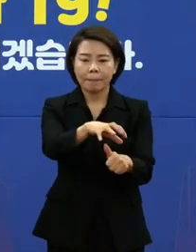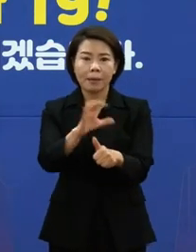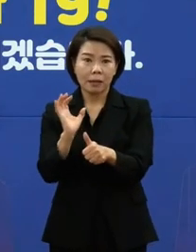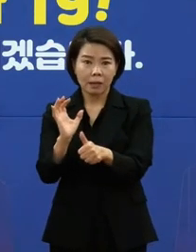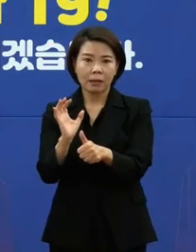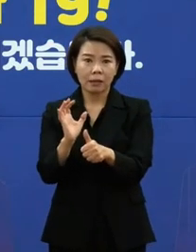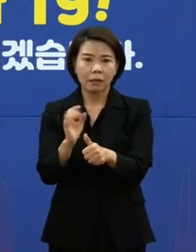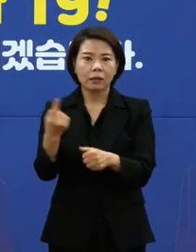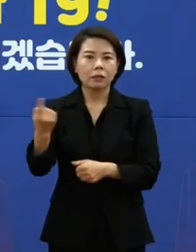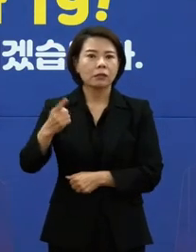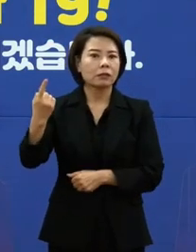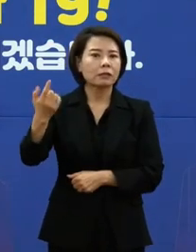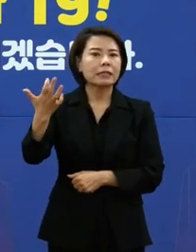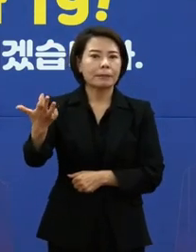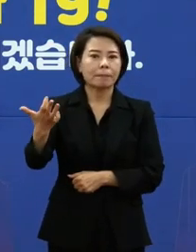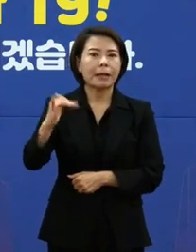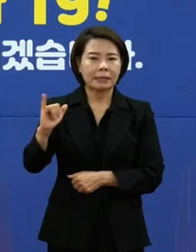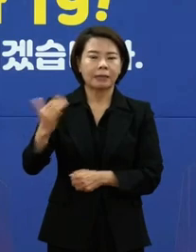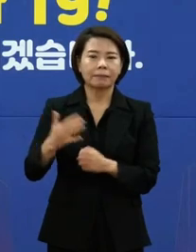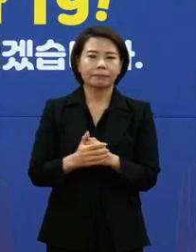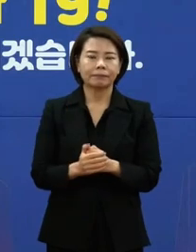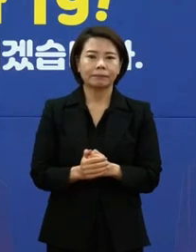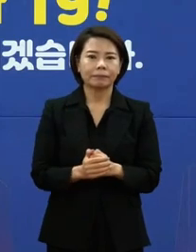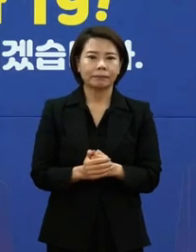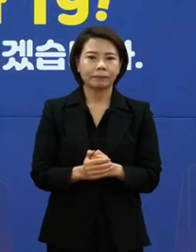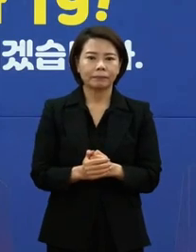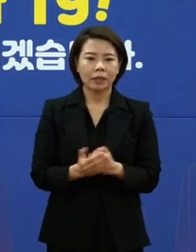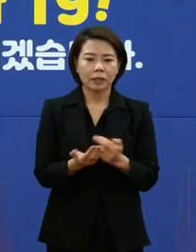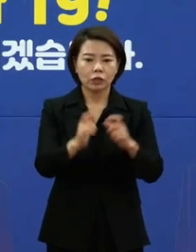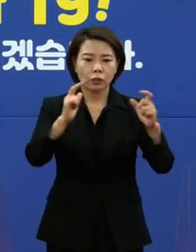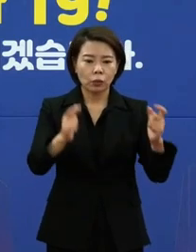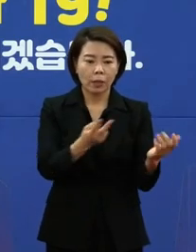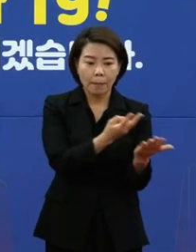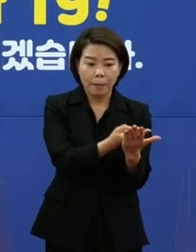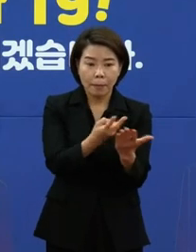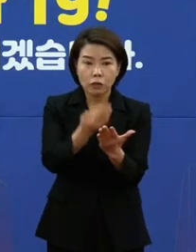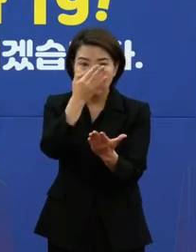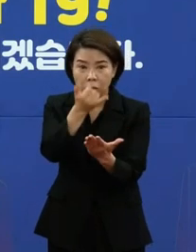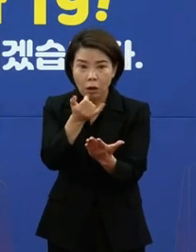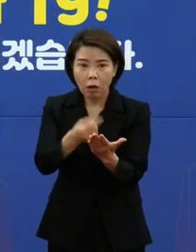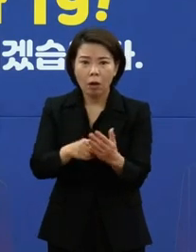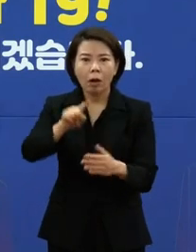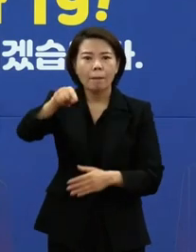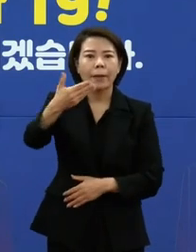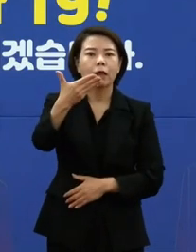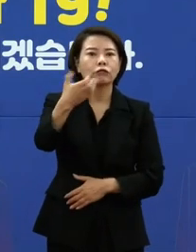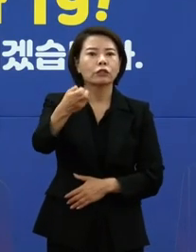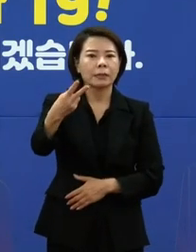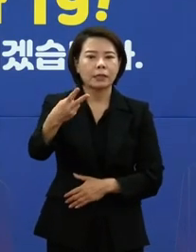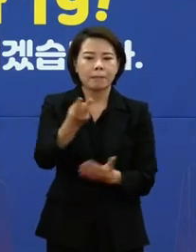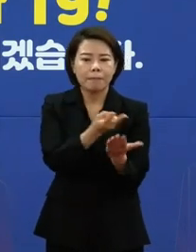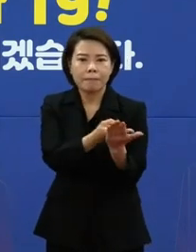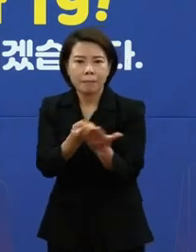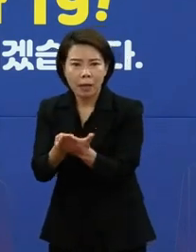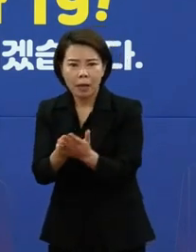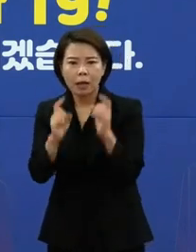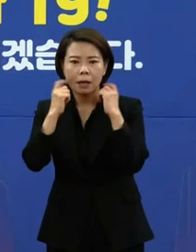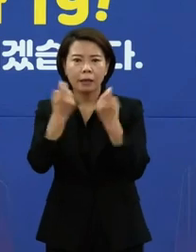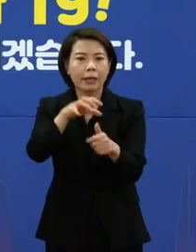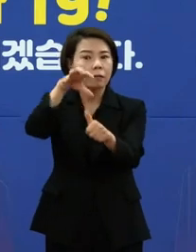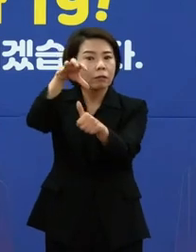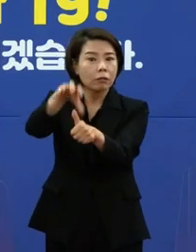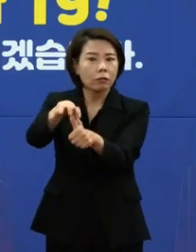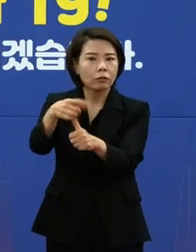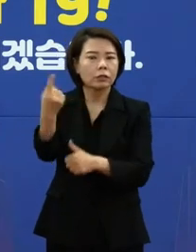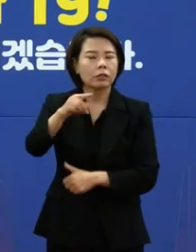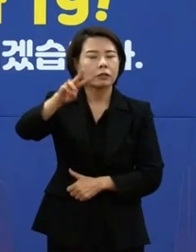해제자는 1,018명입니다. 도내 가용병상은 총 192병상이며 자가격리자 수는